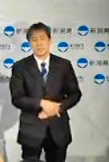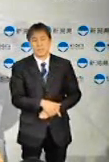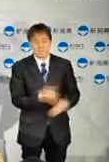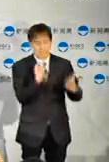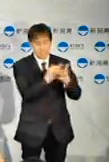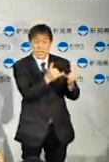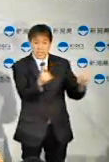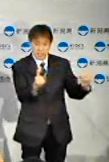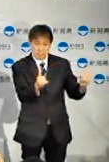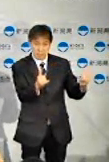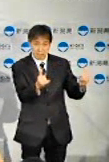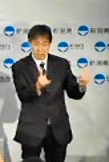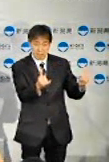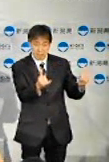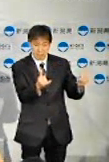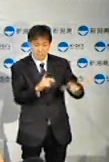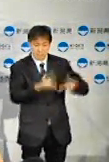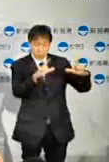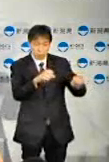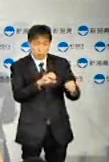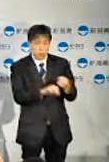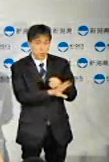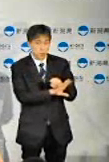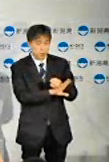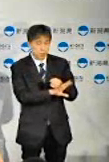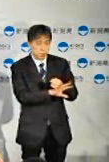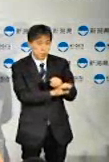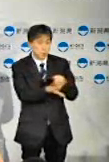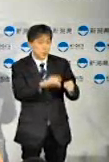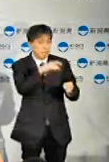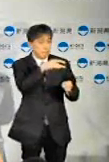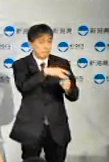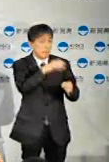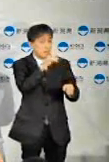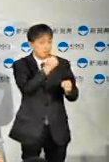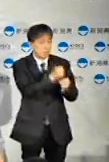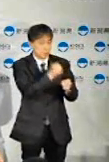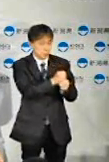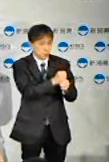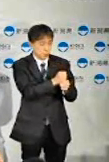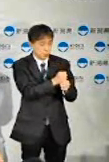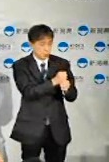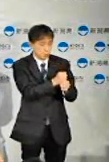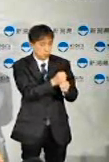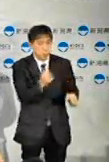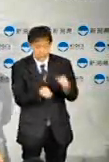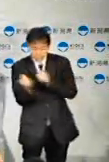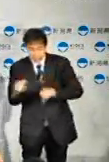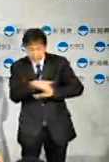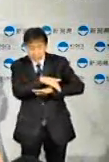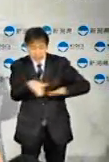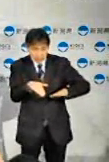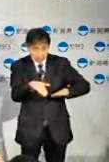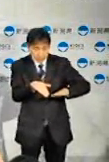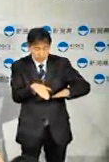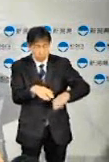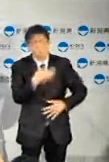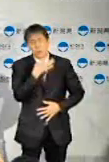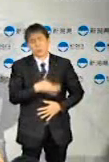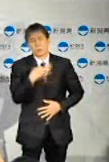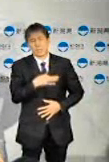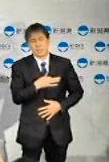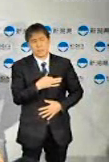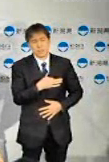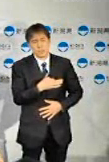加者からはですね、東電の原発運転の信頼性や、あるいは避難計画の実効性について、不安視するような声